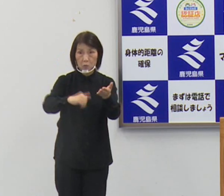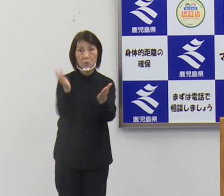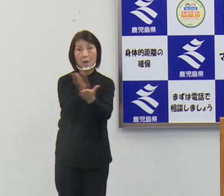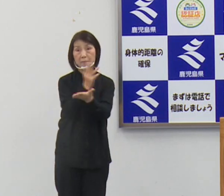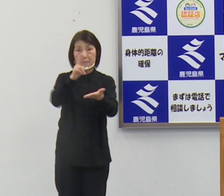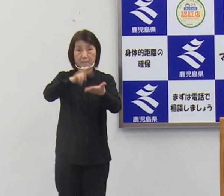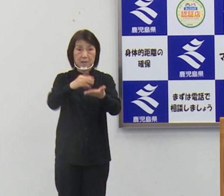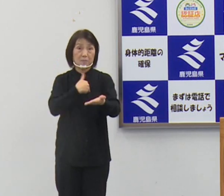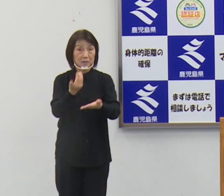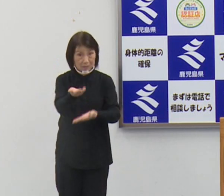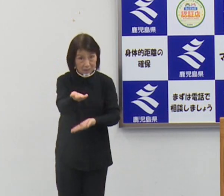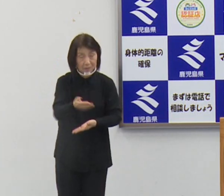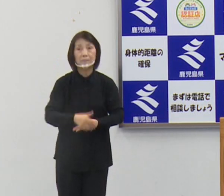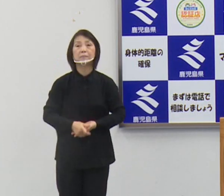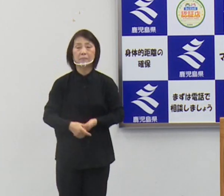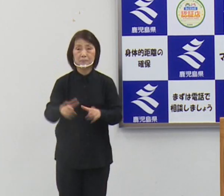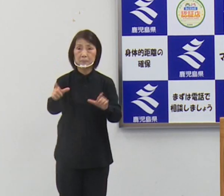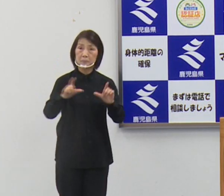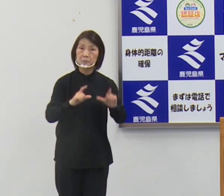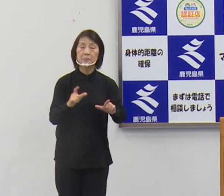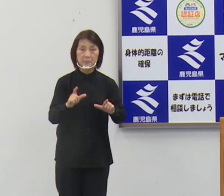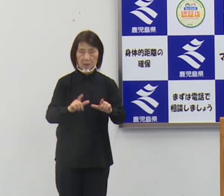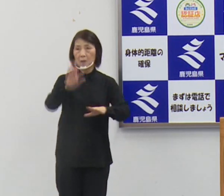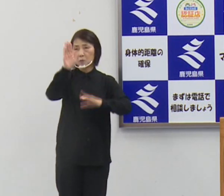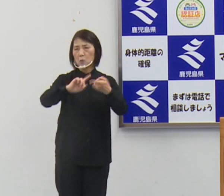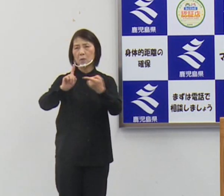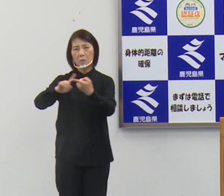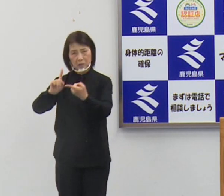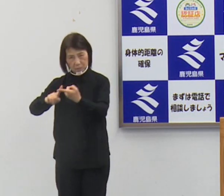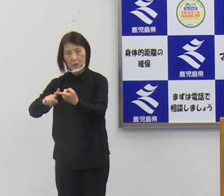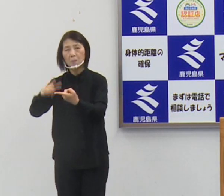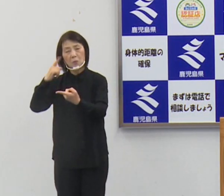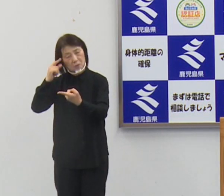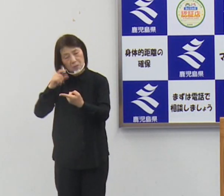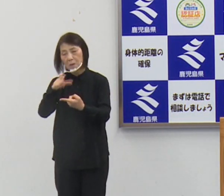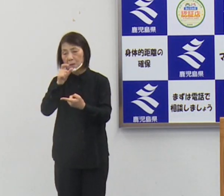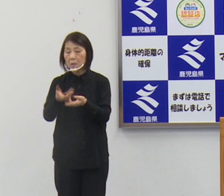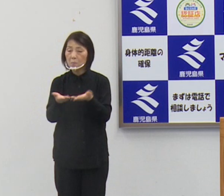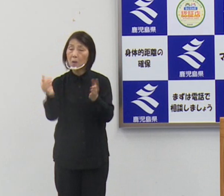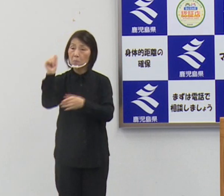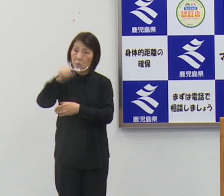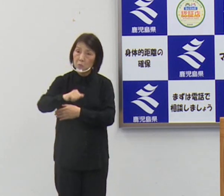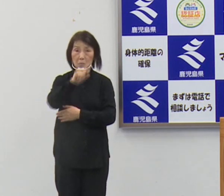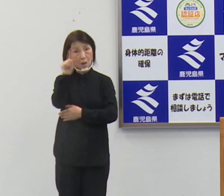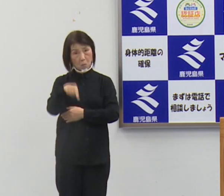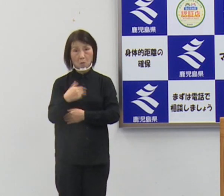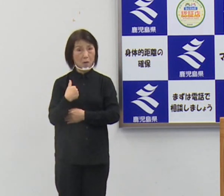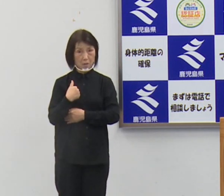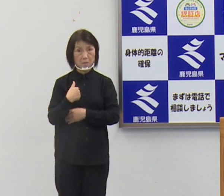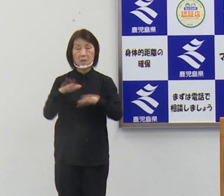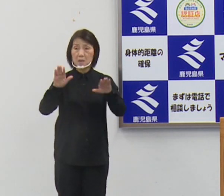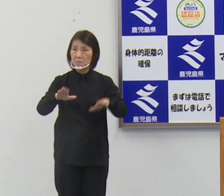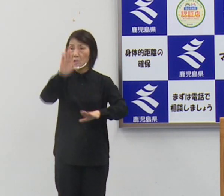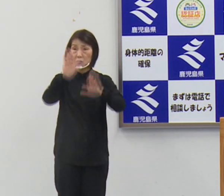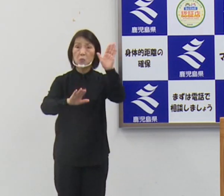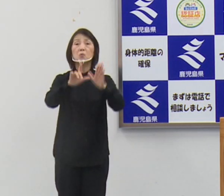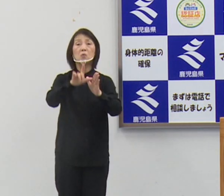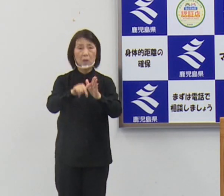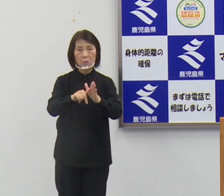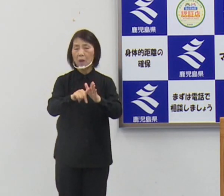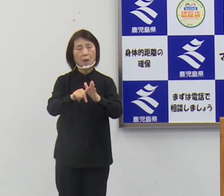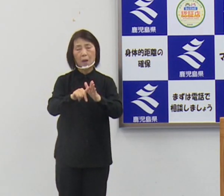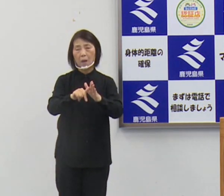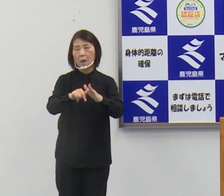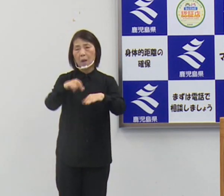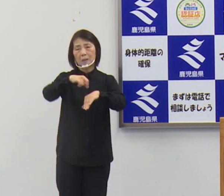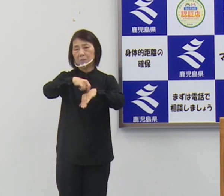ください。 状況に応じてそういうこともあり得るとは思いますけれども、今の状況ではちょっとまだ厳